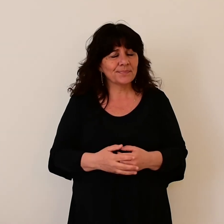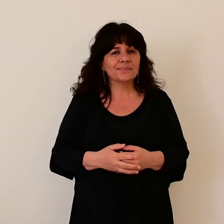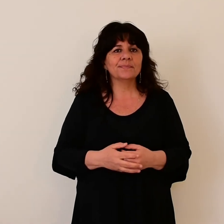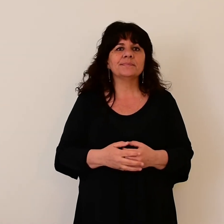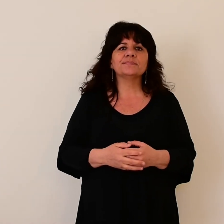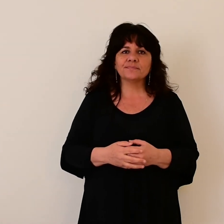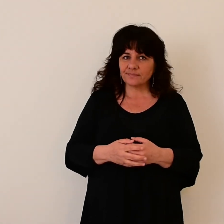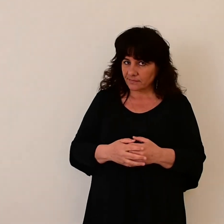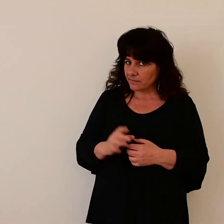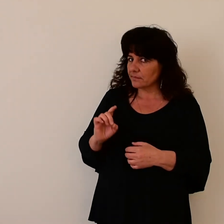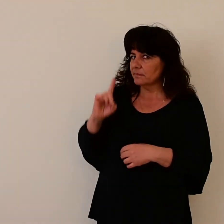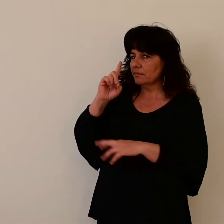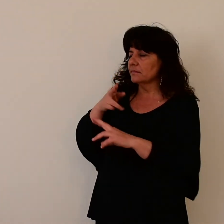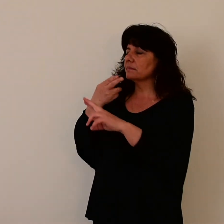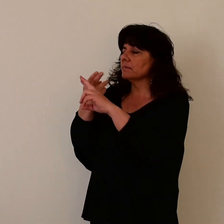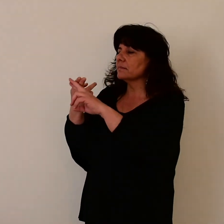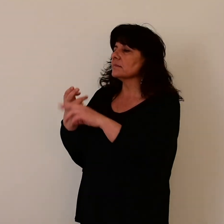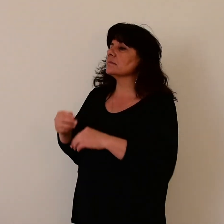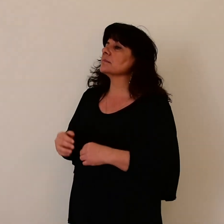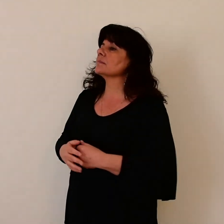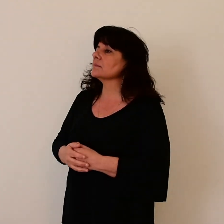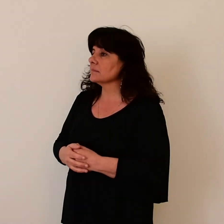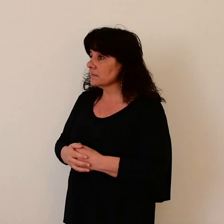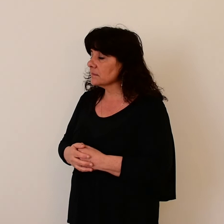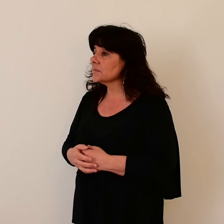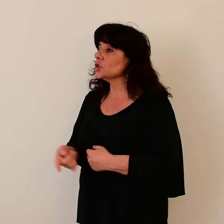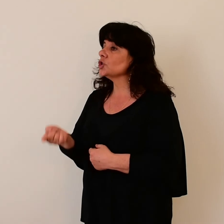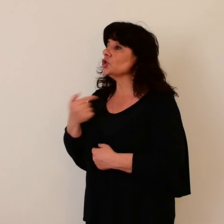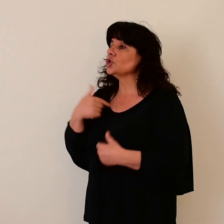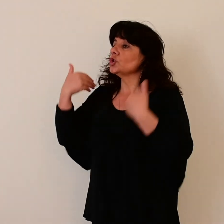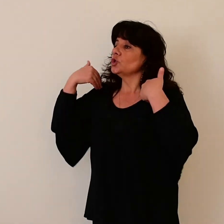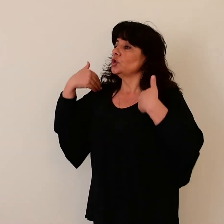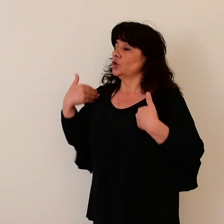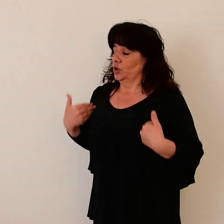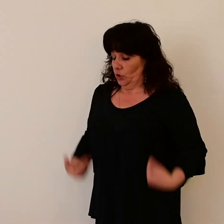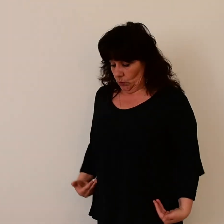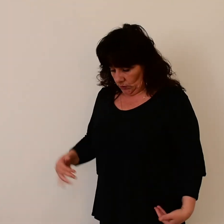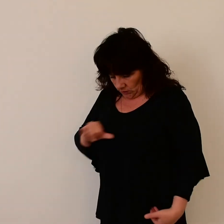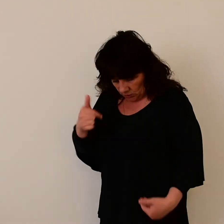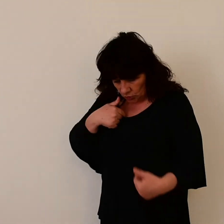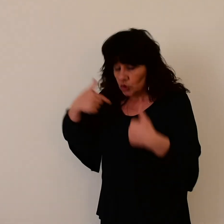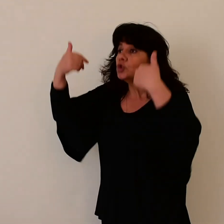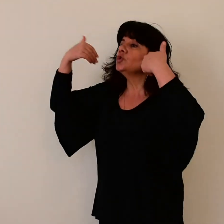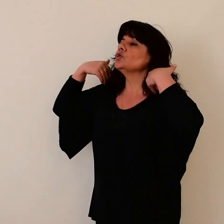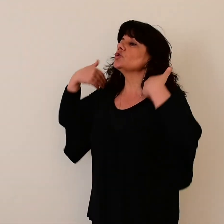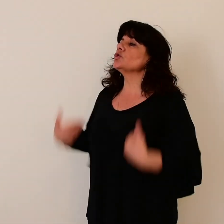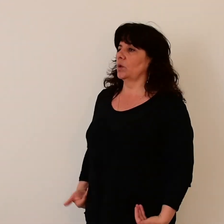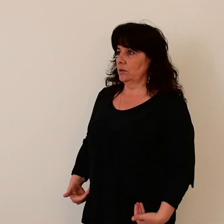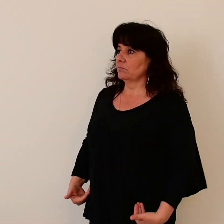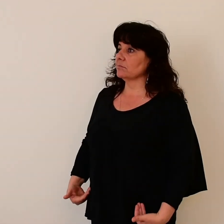Dieu dit à Moïse, « Je suis qui je suis. Tu parleras ainsi aux fils d'Israël.